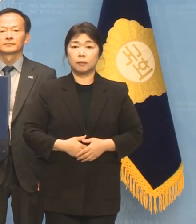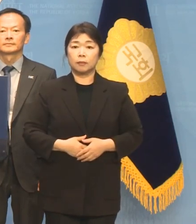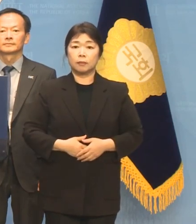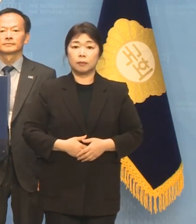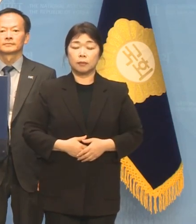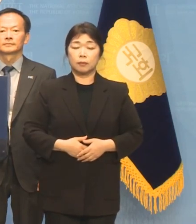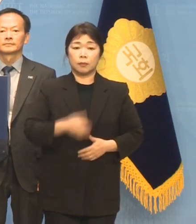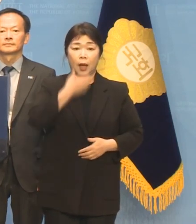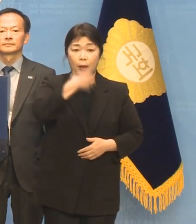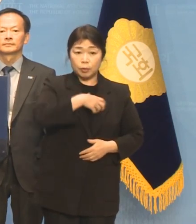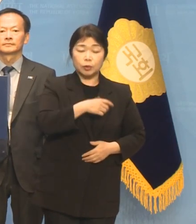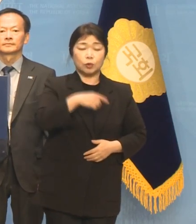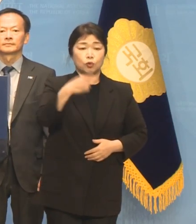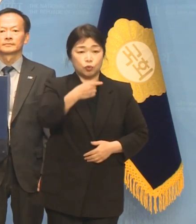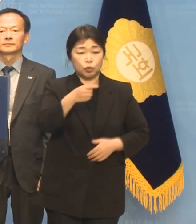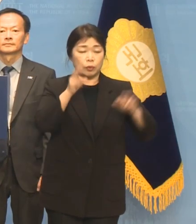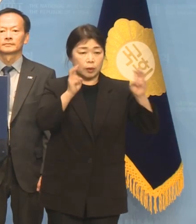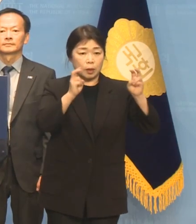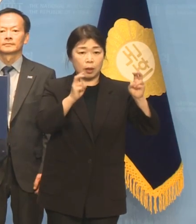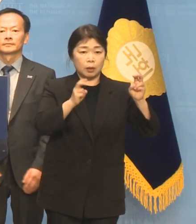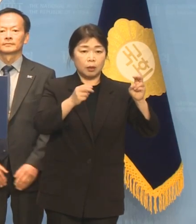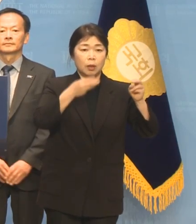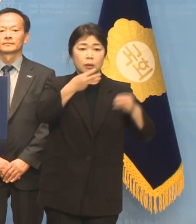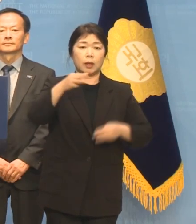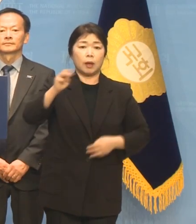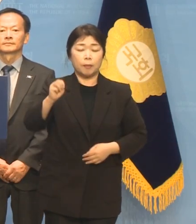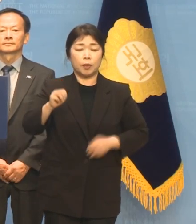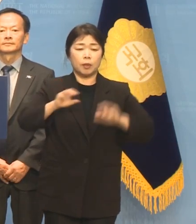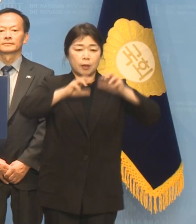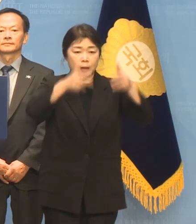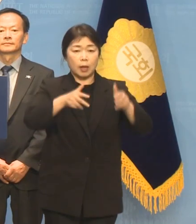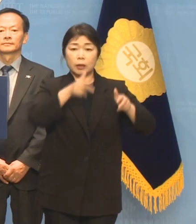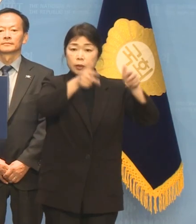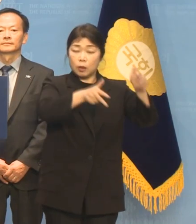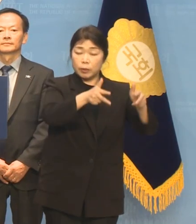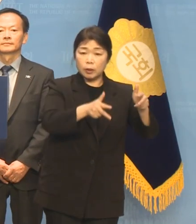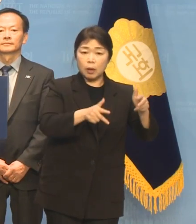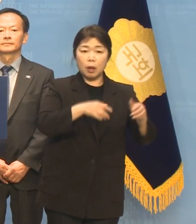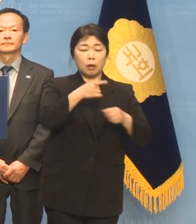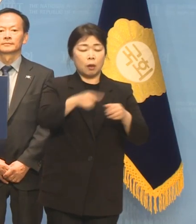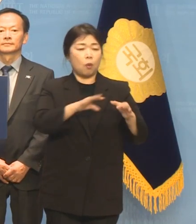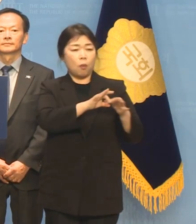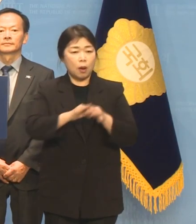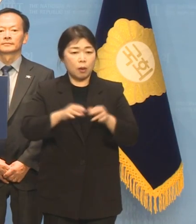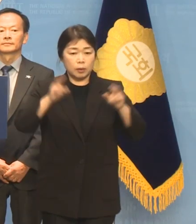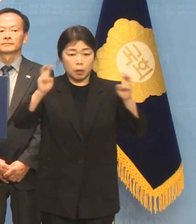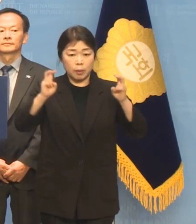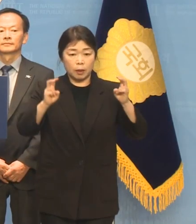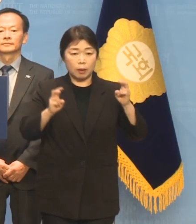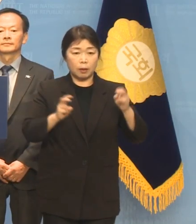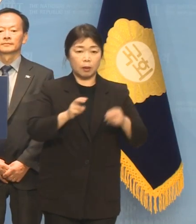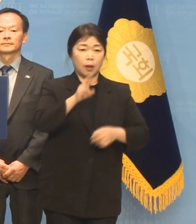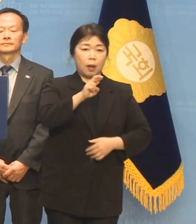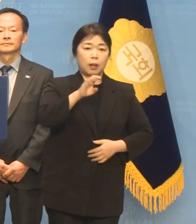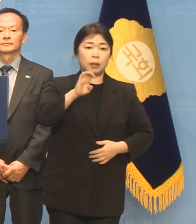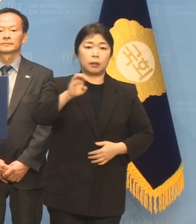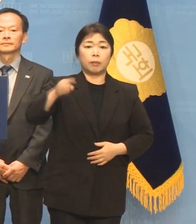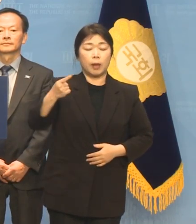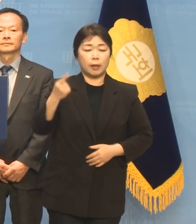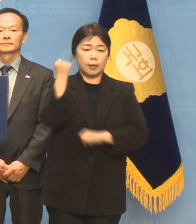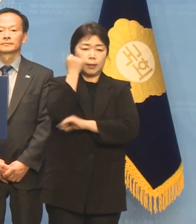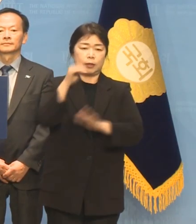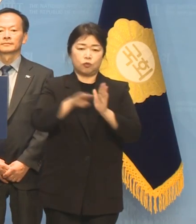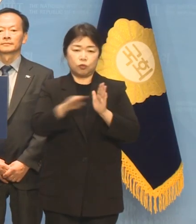애플 구글 3M 등 글로벌기업이 연관 기업들의 아 기준을 충족하도록